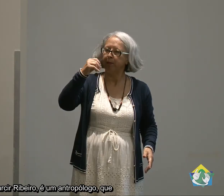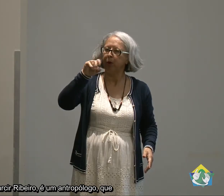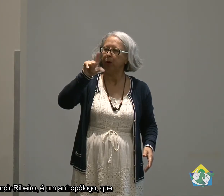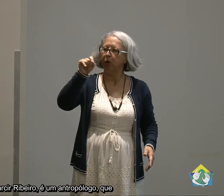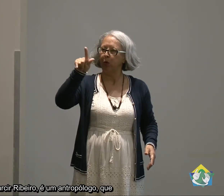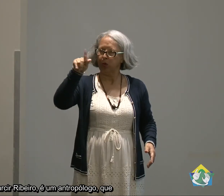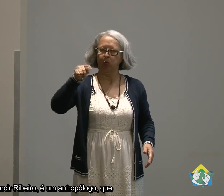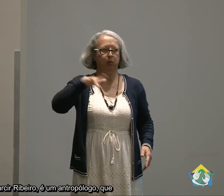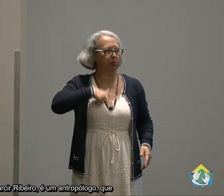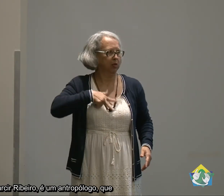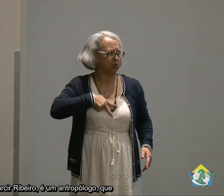é um antropólogo, né?